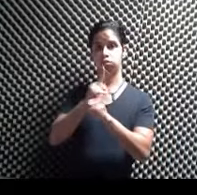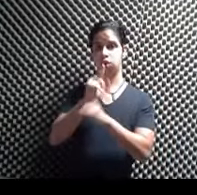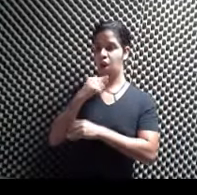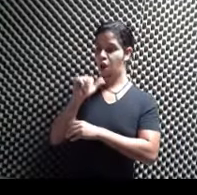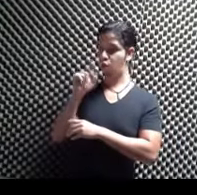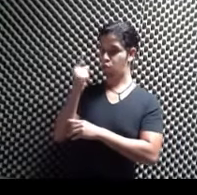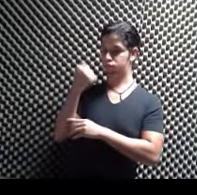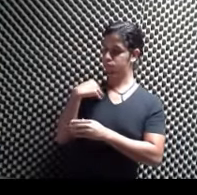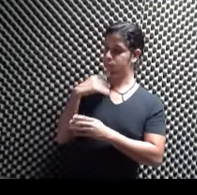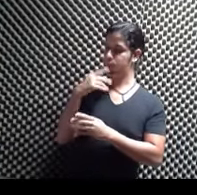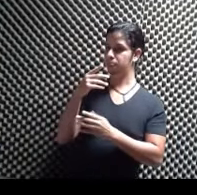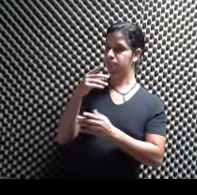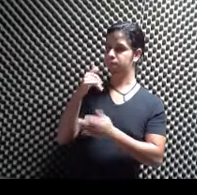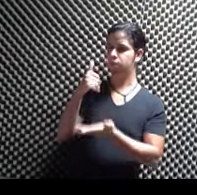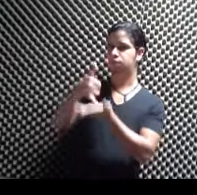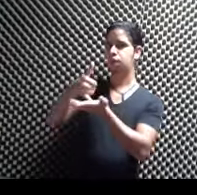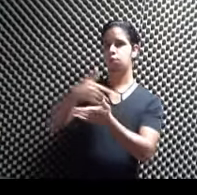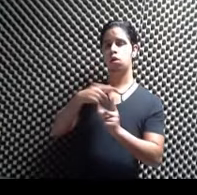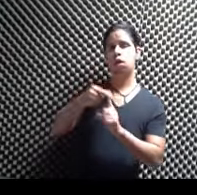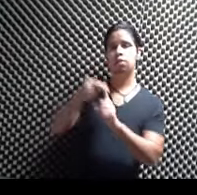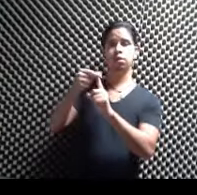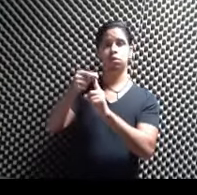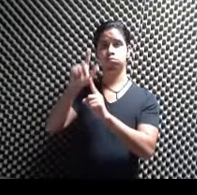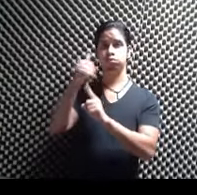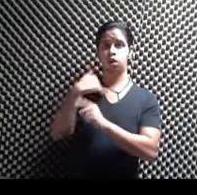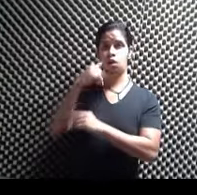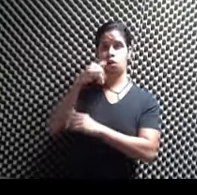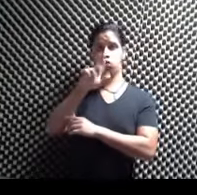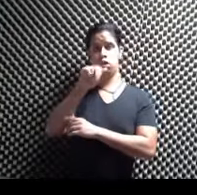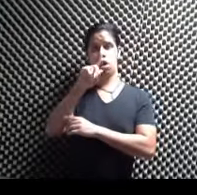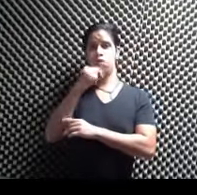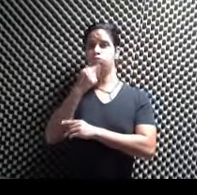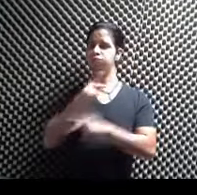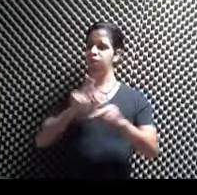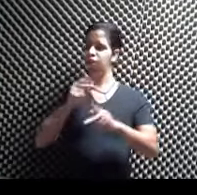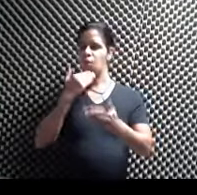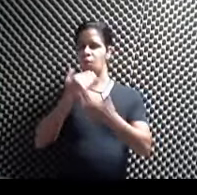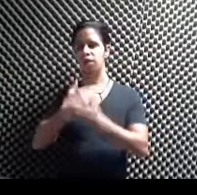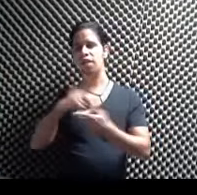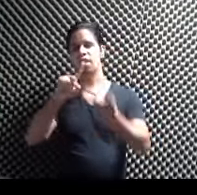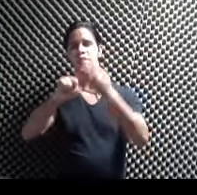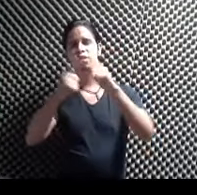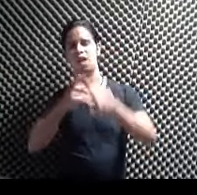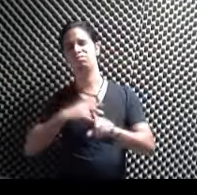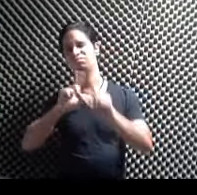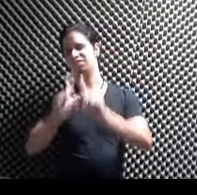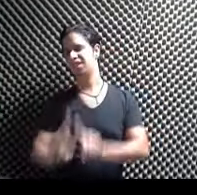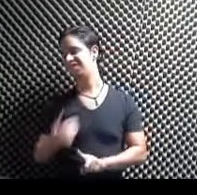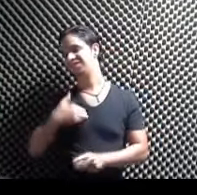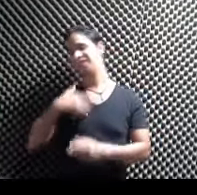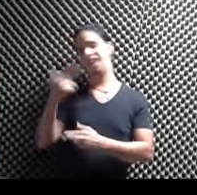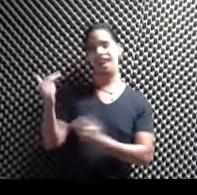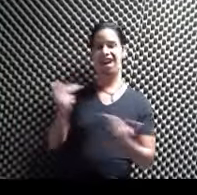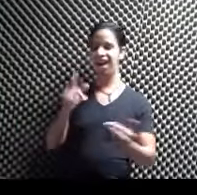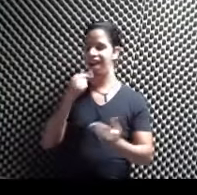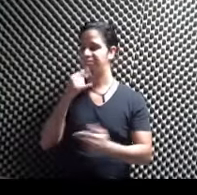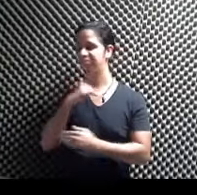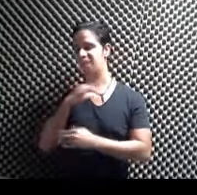especial es jurado y por ahí para adelante. Y amistad y todo eso. Sí, Miss Congeniality, exacto. Ay, me morí. Pero para... Mis